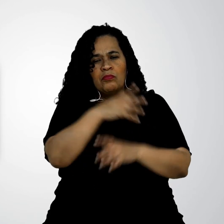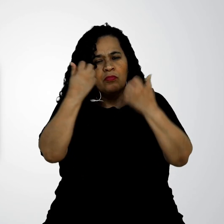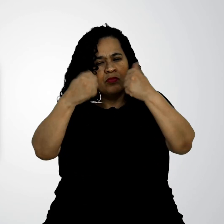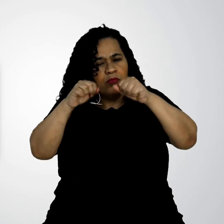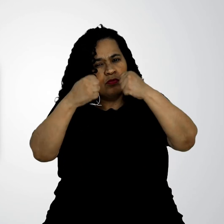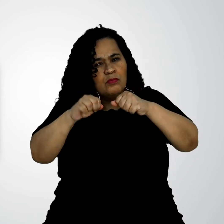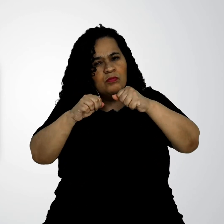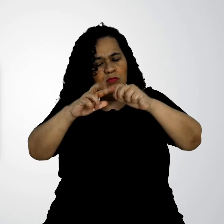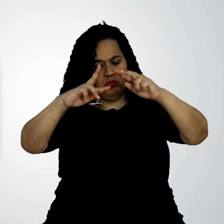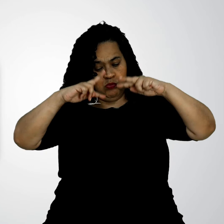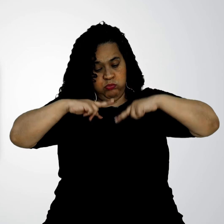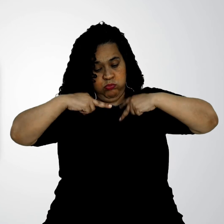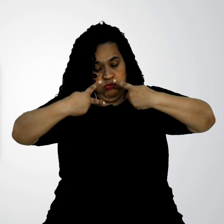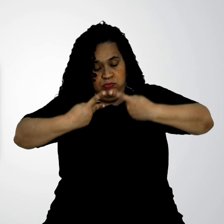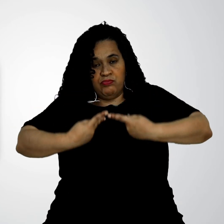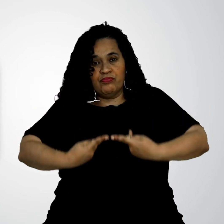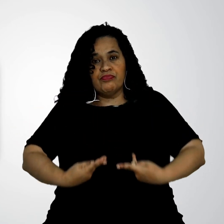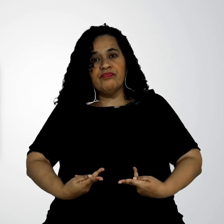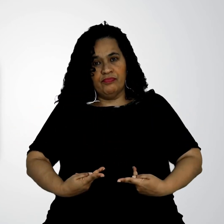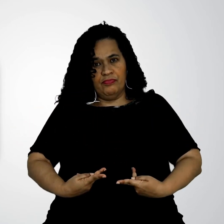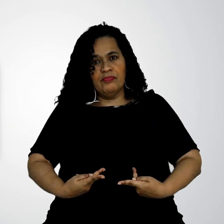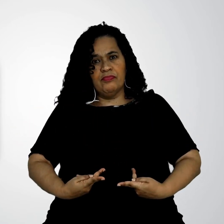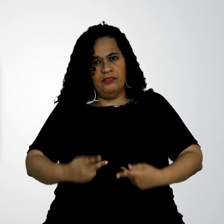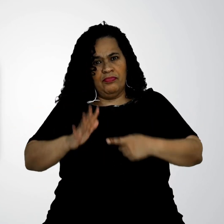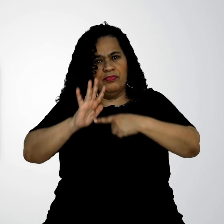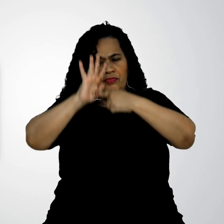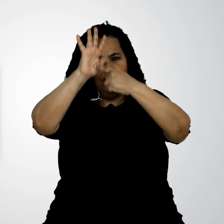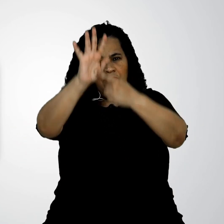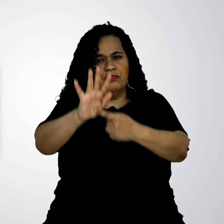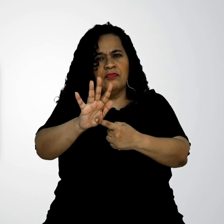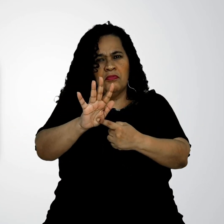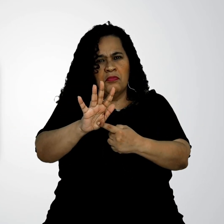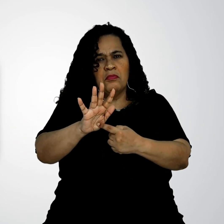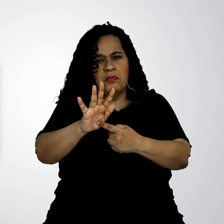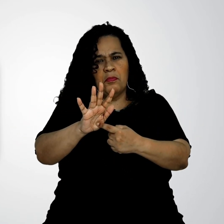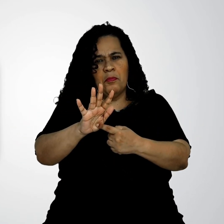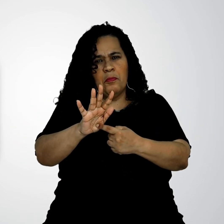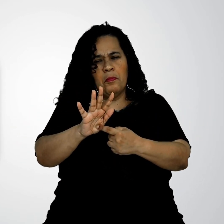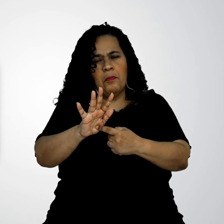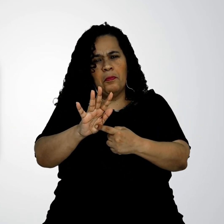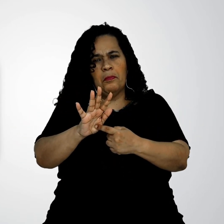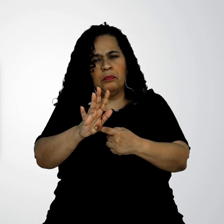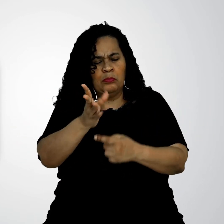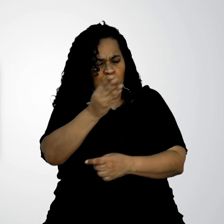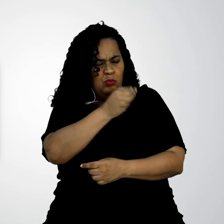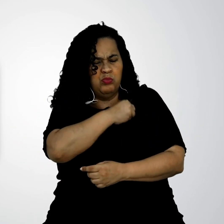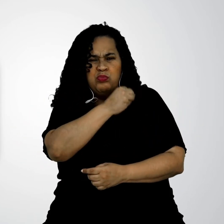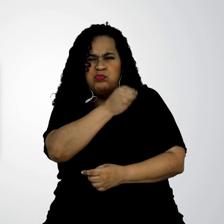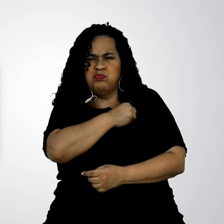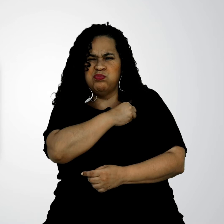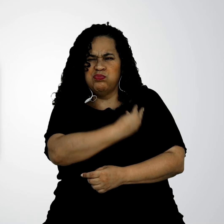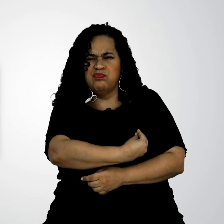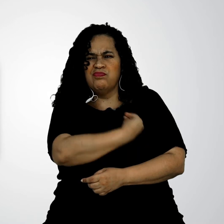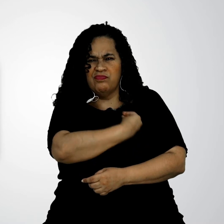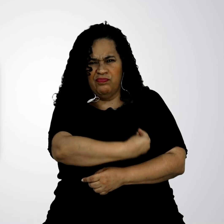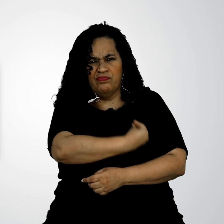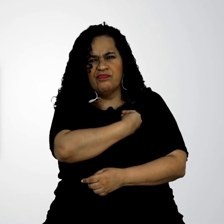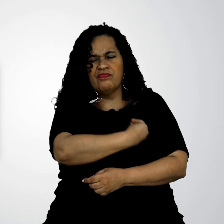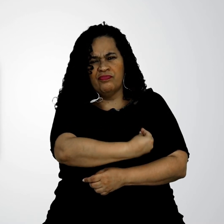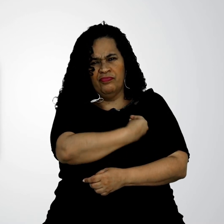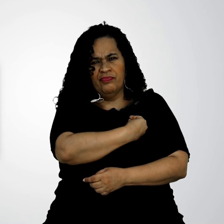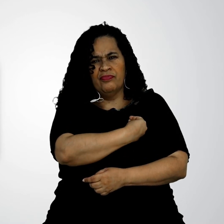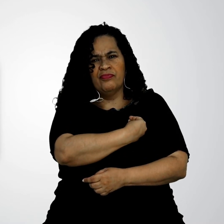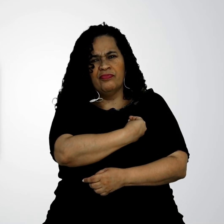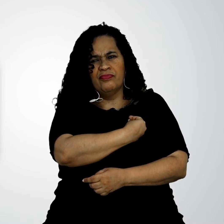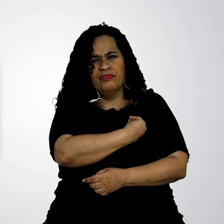humano tem com relação à sexualidade, como repreende depois a atitude do ser humano em estado de pecado, ignorando esse propósito que